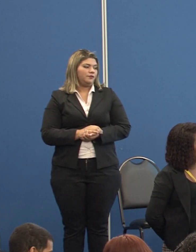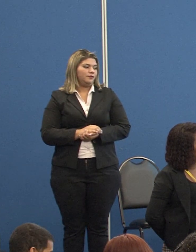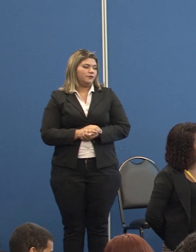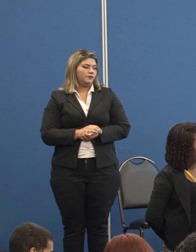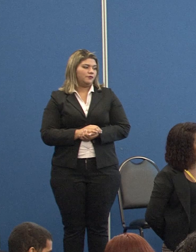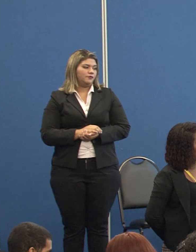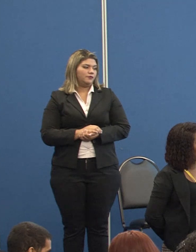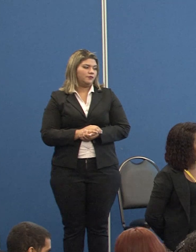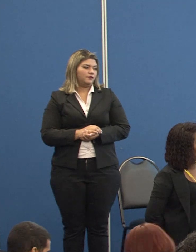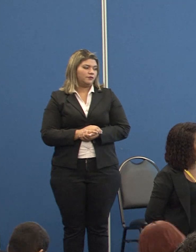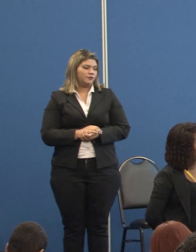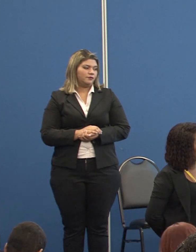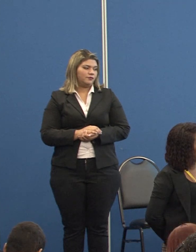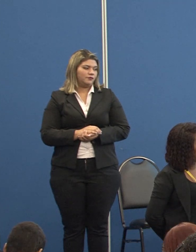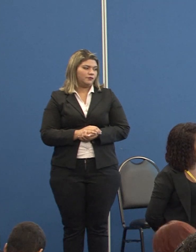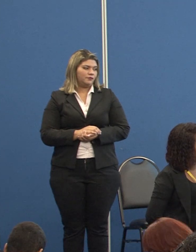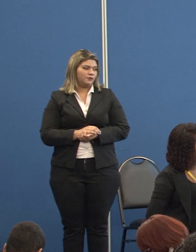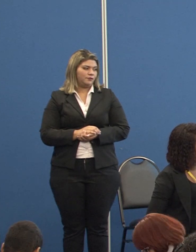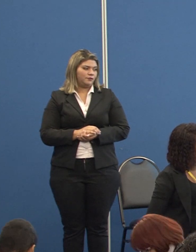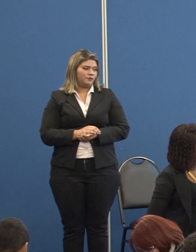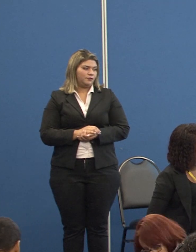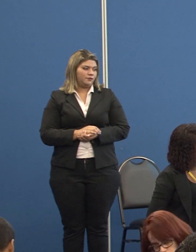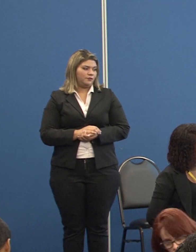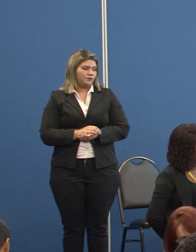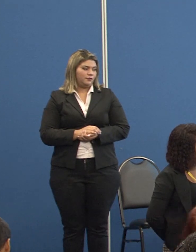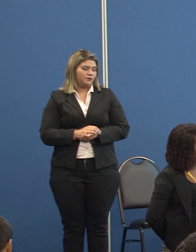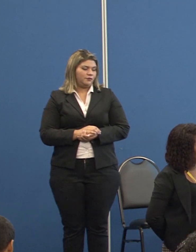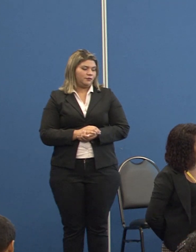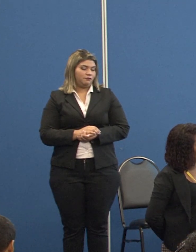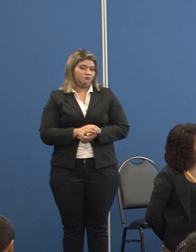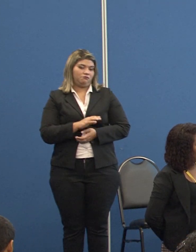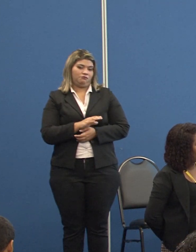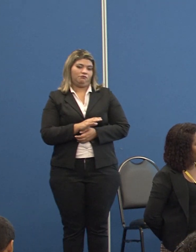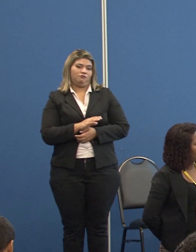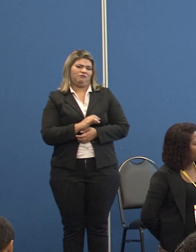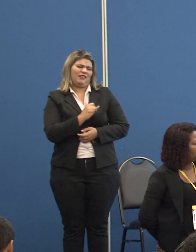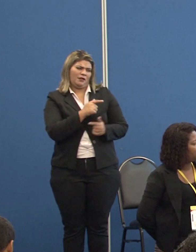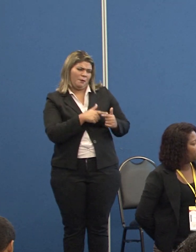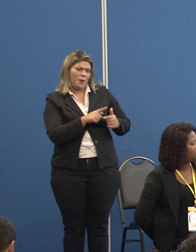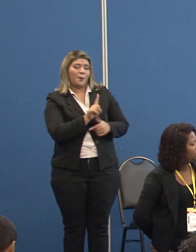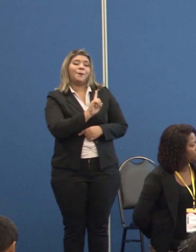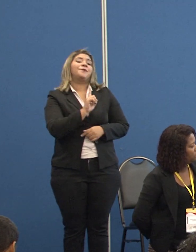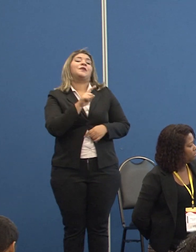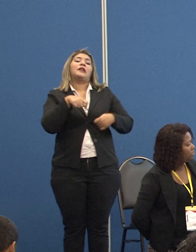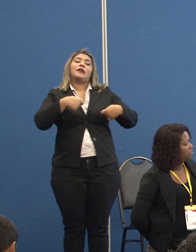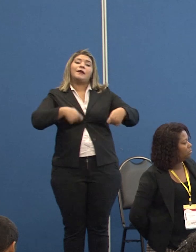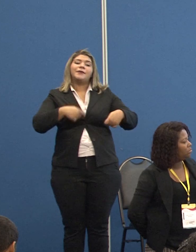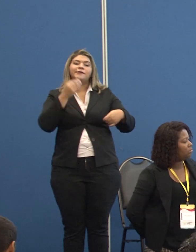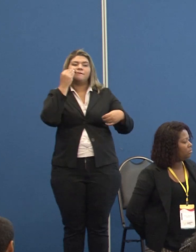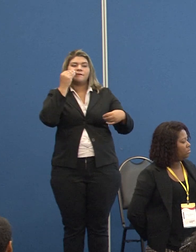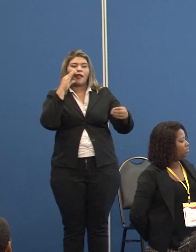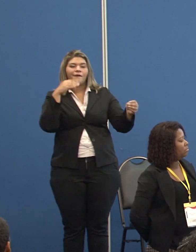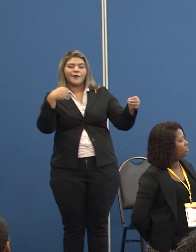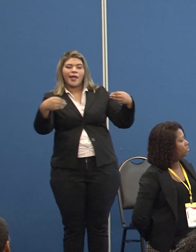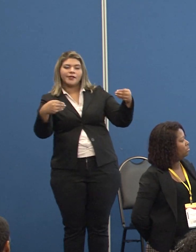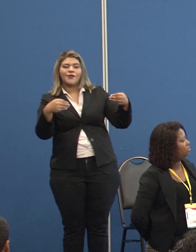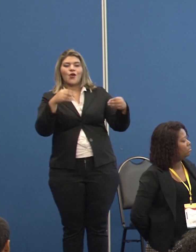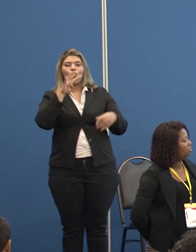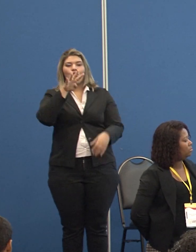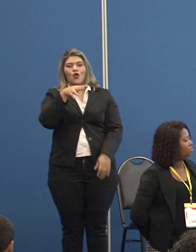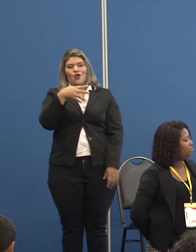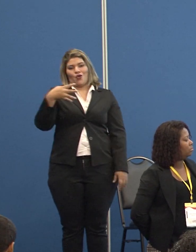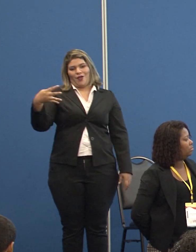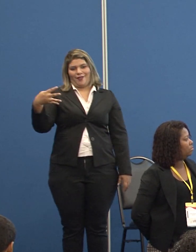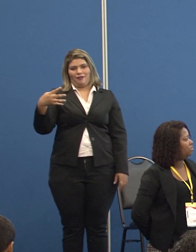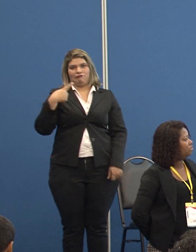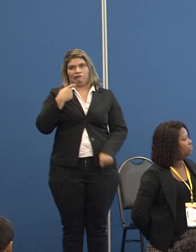uma adequação. Não tem problema não, cai mesmo. Nós tínhamos que flexibilizar o nosso currículo, né? Porque,